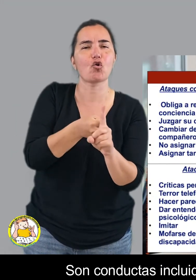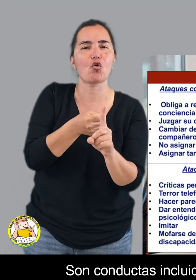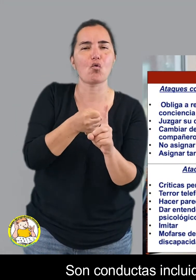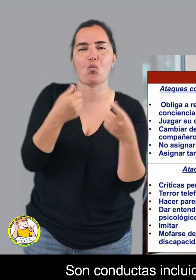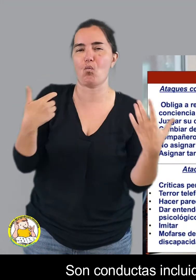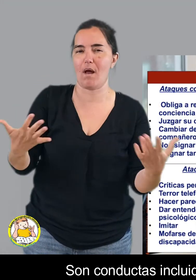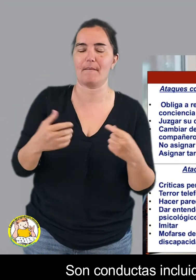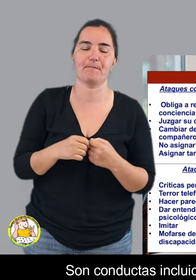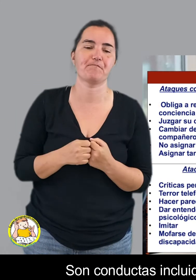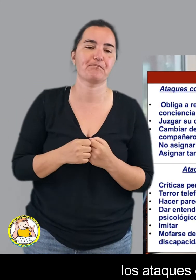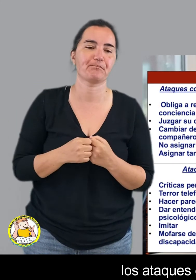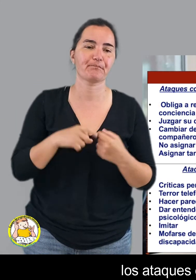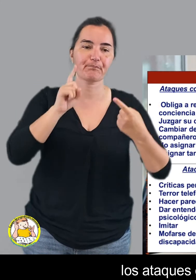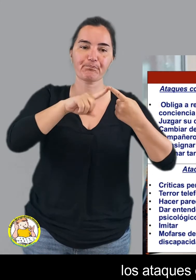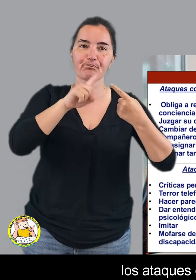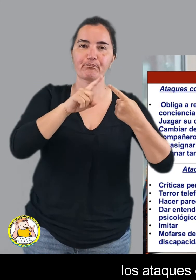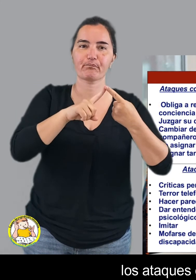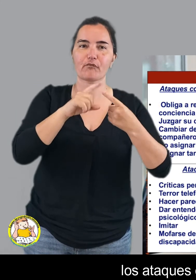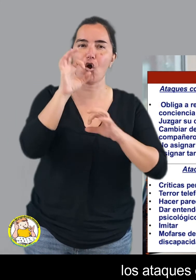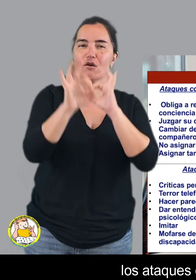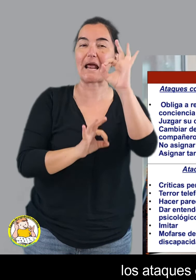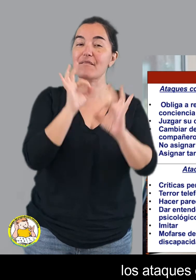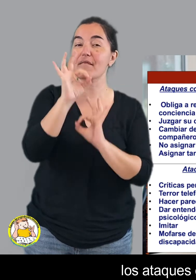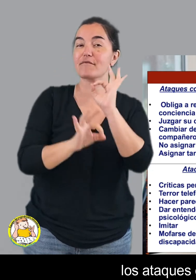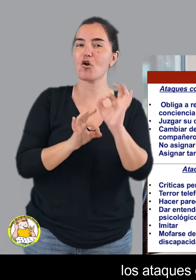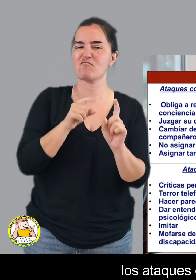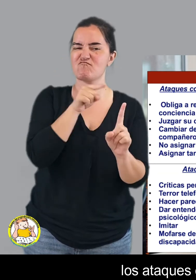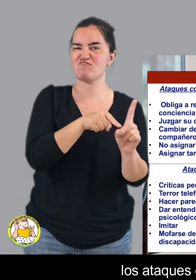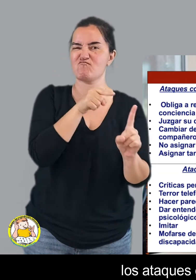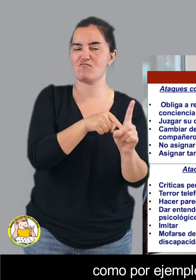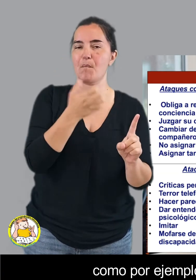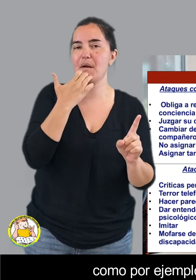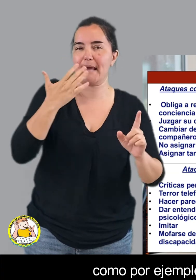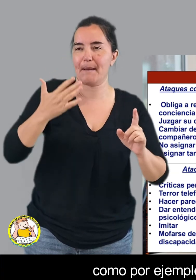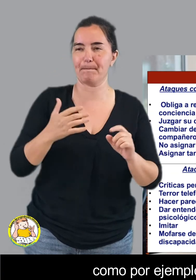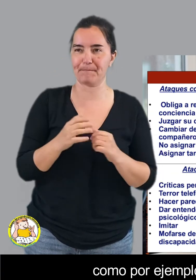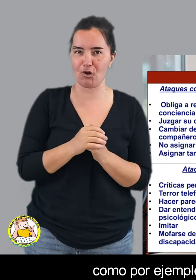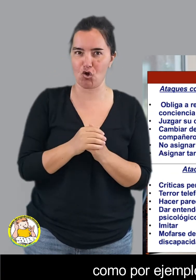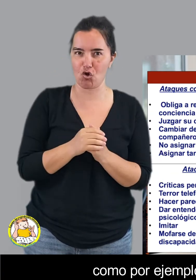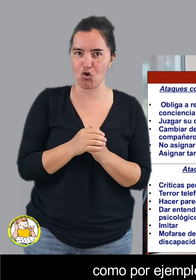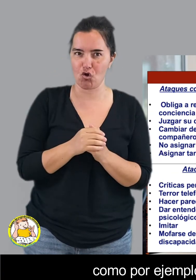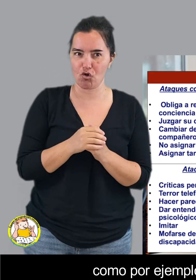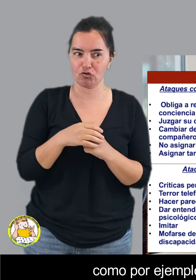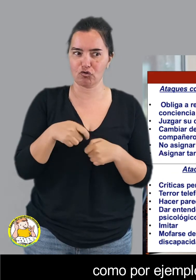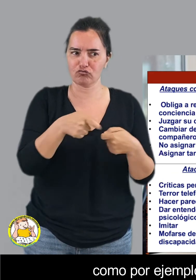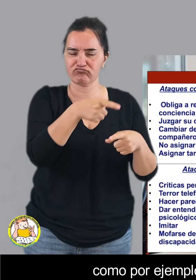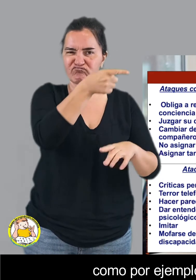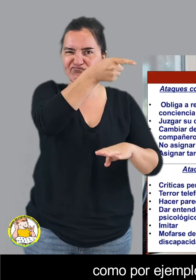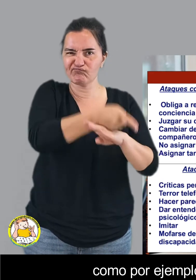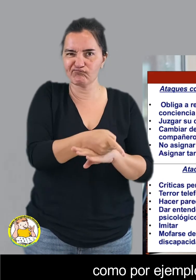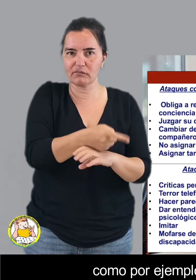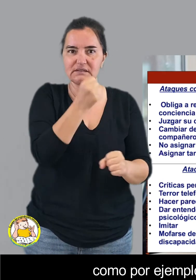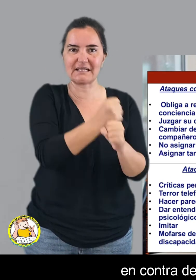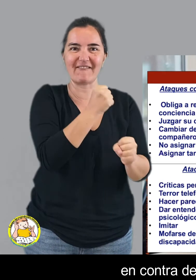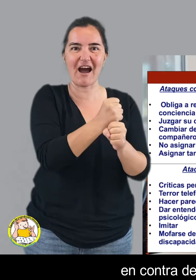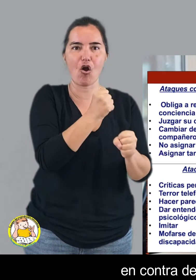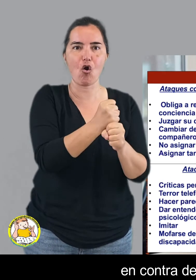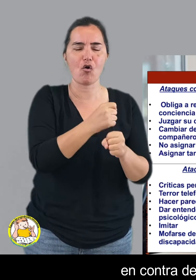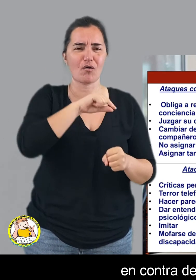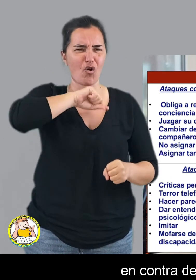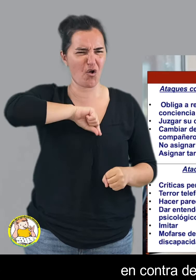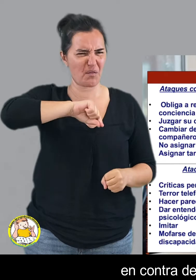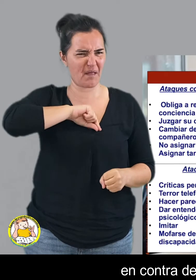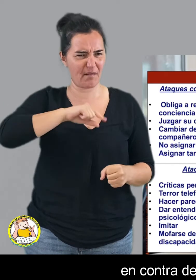acoso laboral o mobbing los ataques con medidas organizacionales, como por ejemplo cuando se obliga a realizar tareas